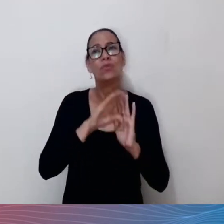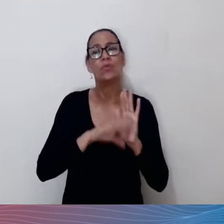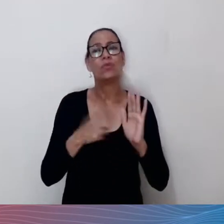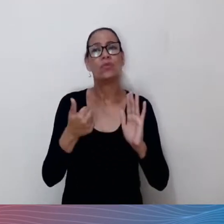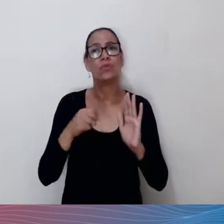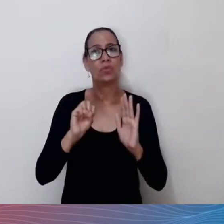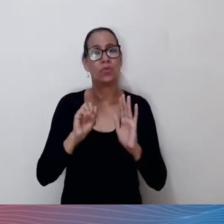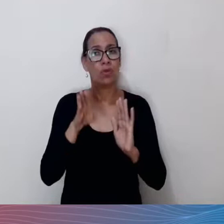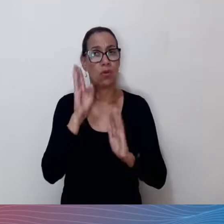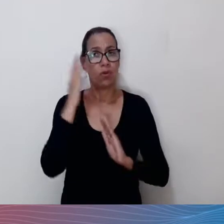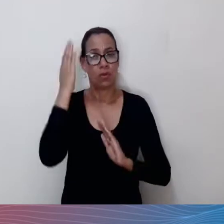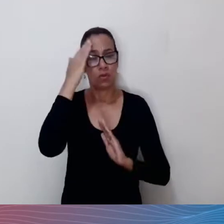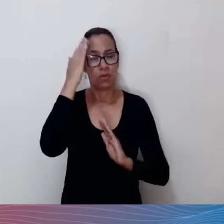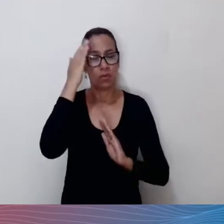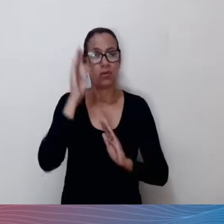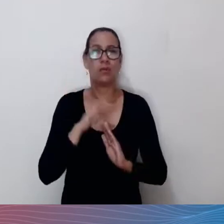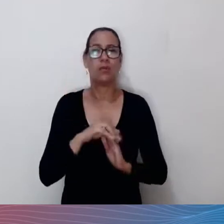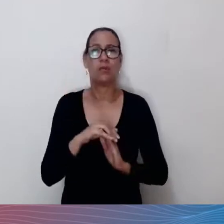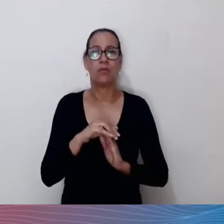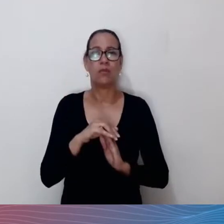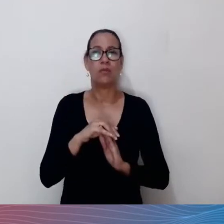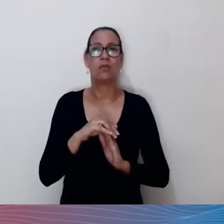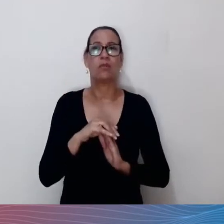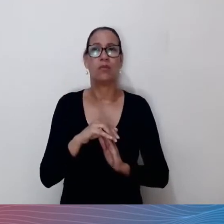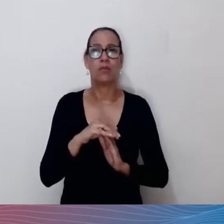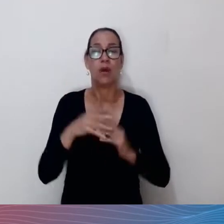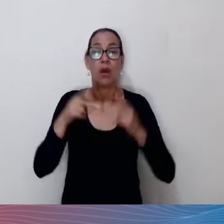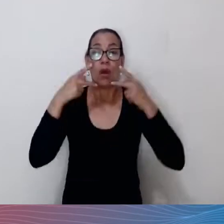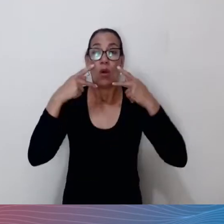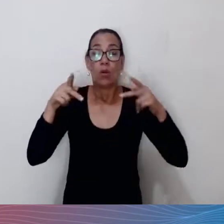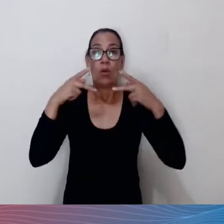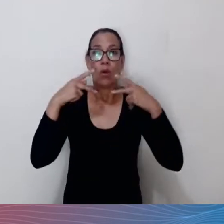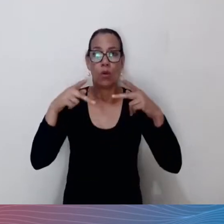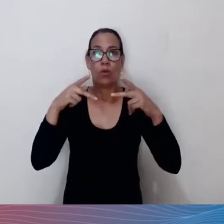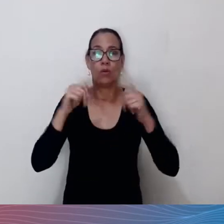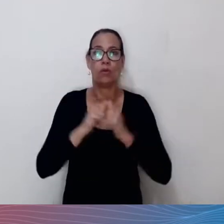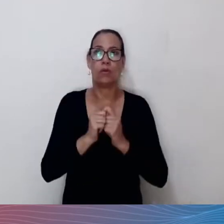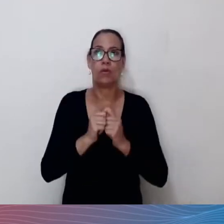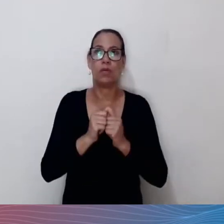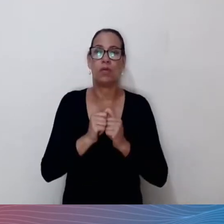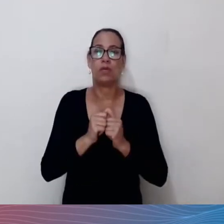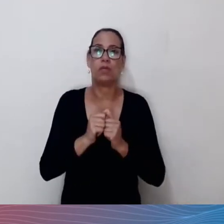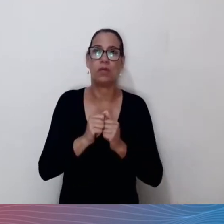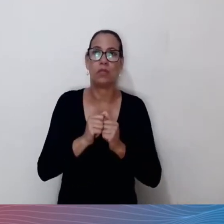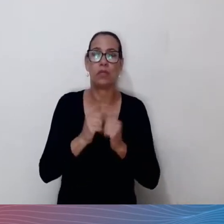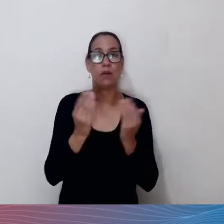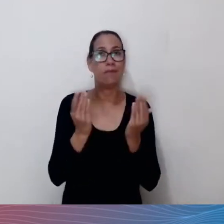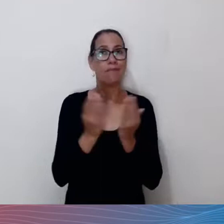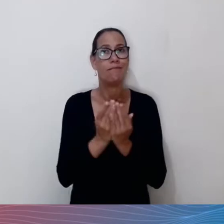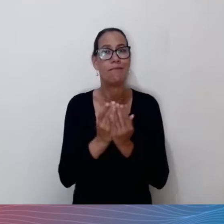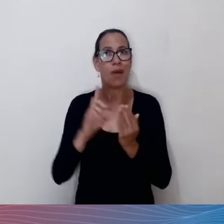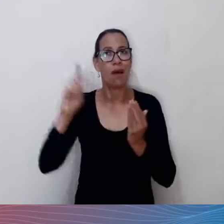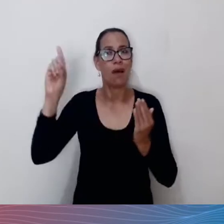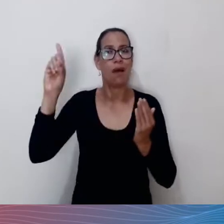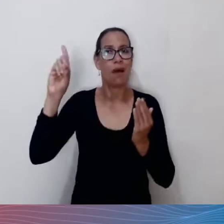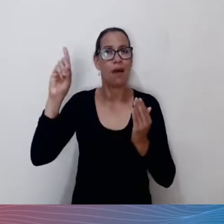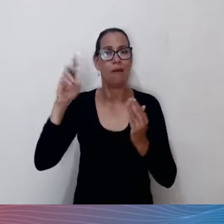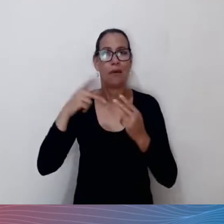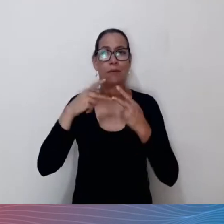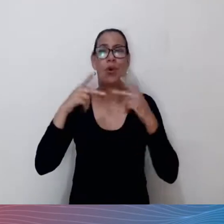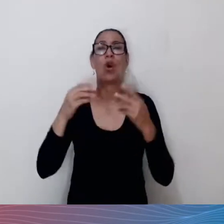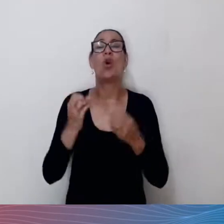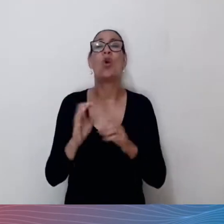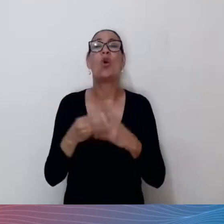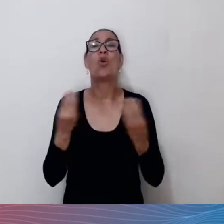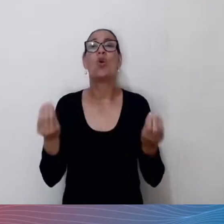O profeta que o Senhor usa para falar a sua palavra, irmãos, como se identifica? A palavra que ele